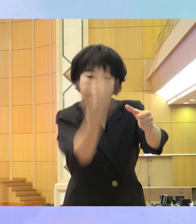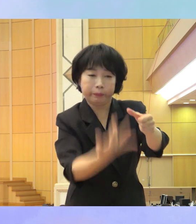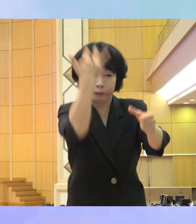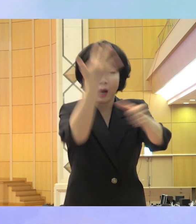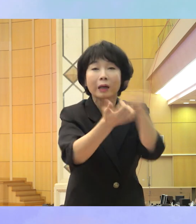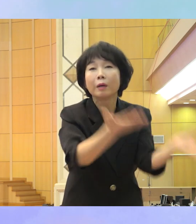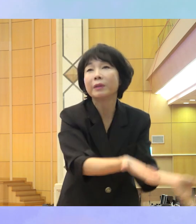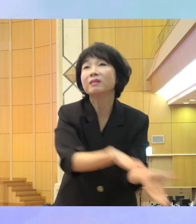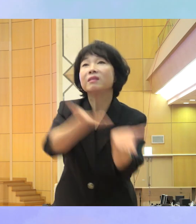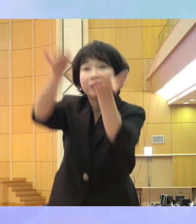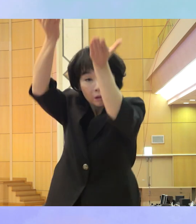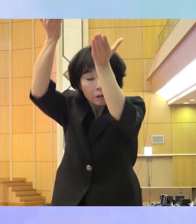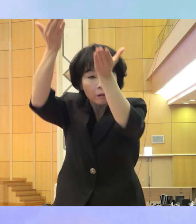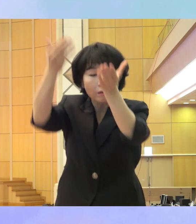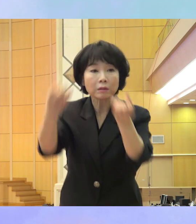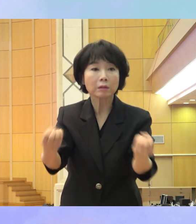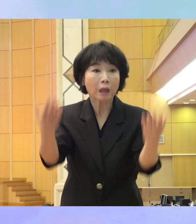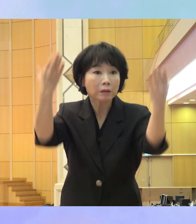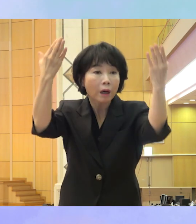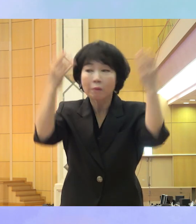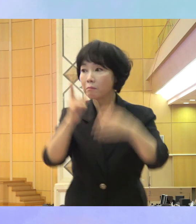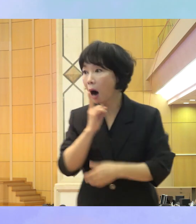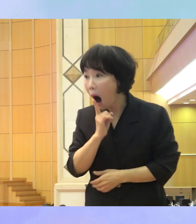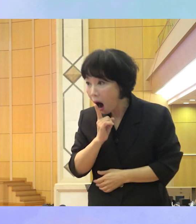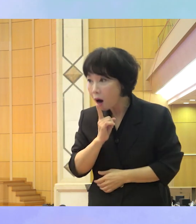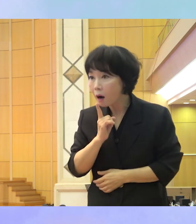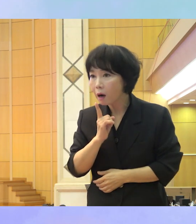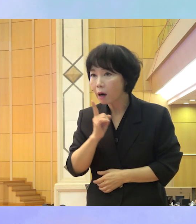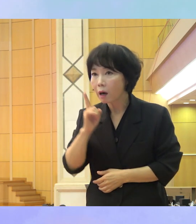앞에 제사 드리는 제사를 번제라고 합니다.